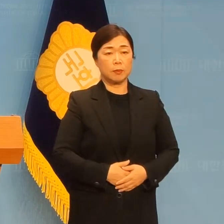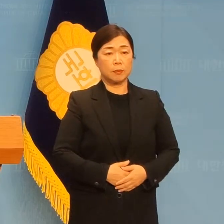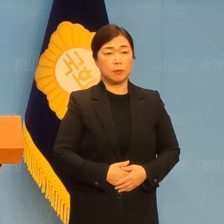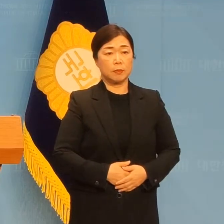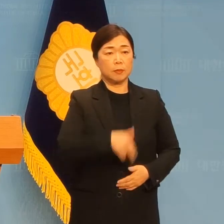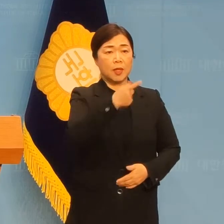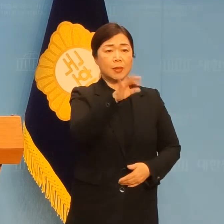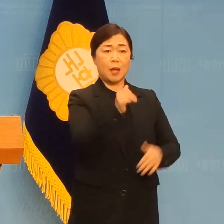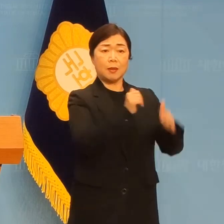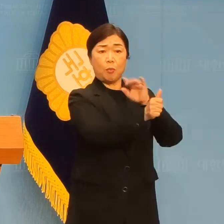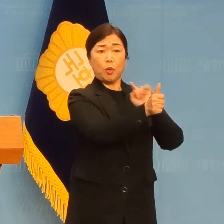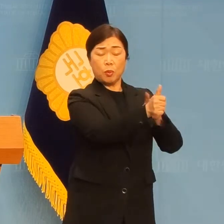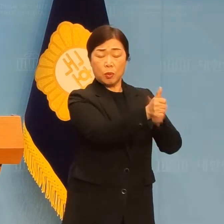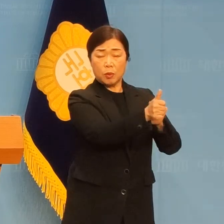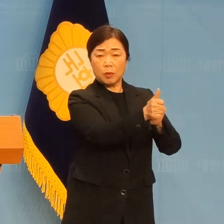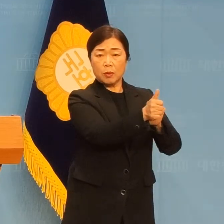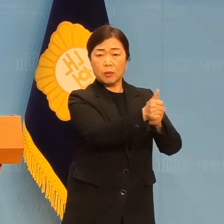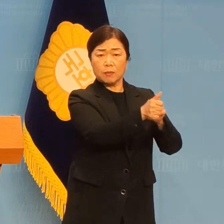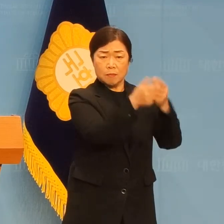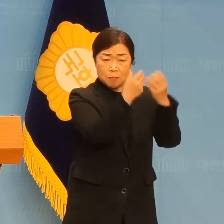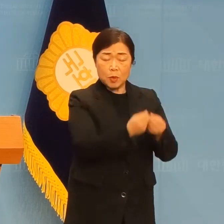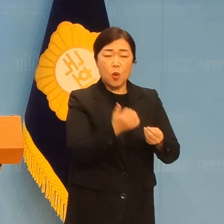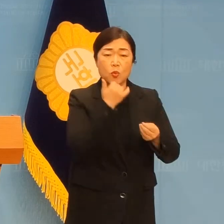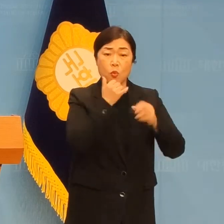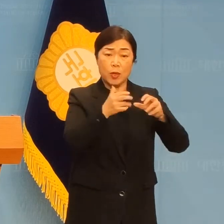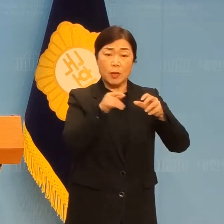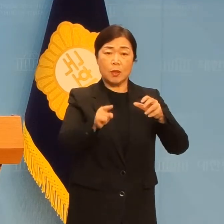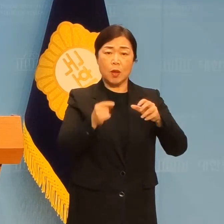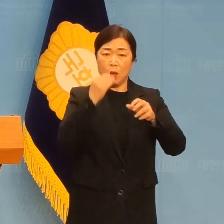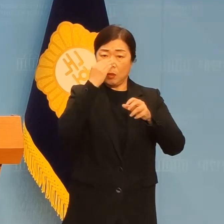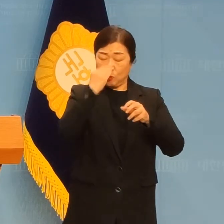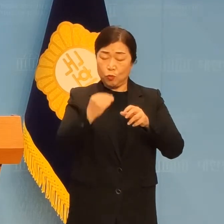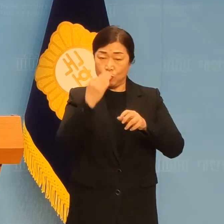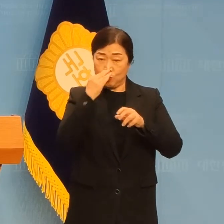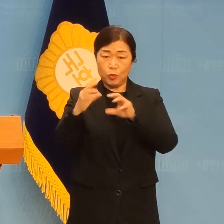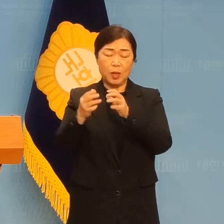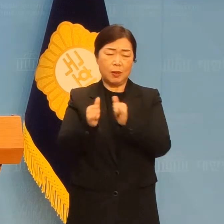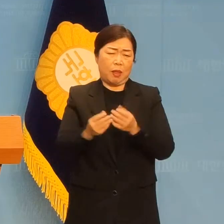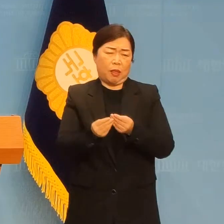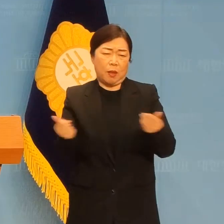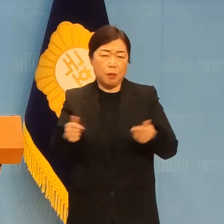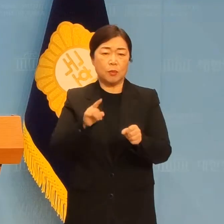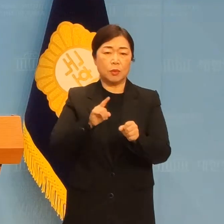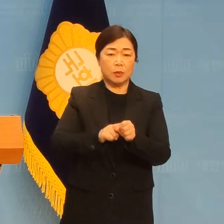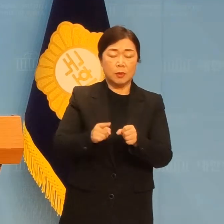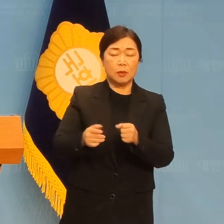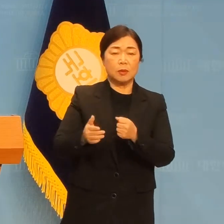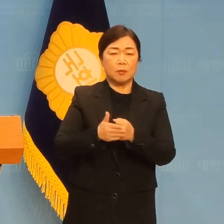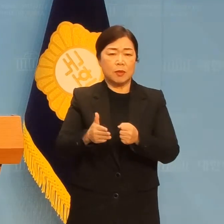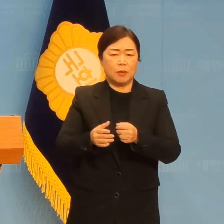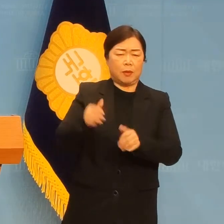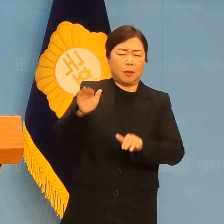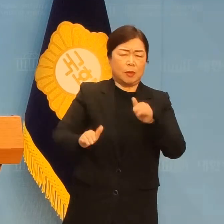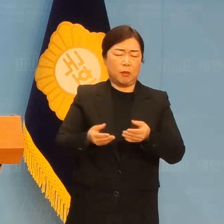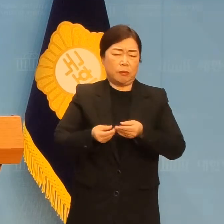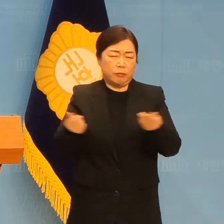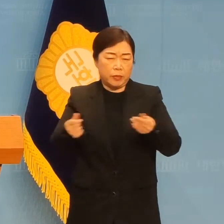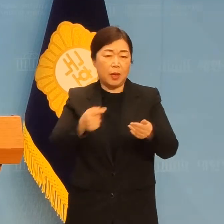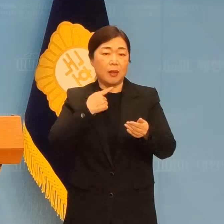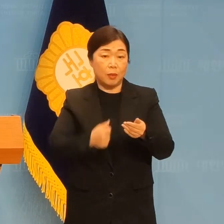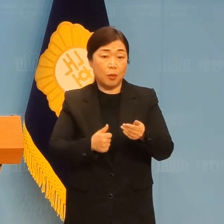장동혁 대표는 나치 독일에서 유대인 말살을 포함해 더 강한 차별을 주장하던 선동가